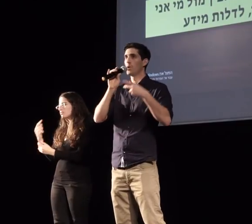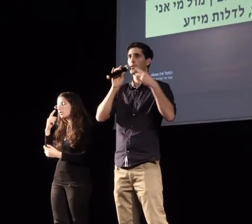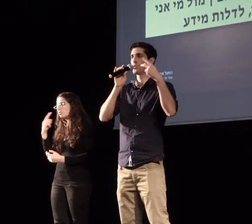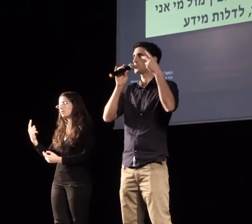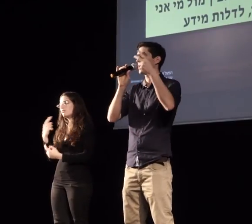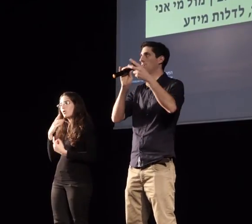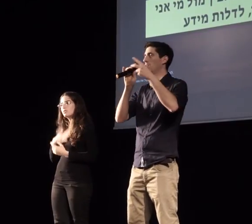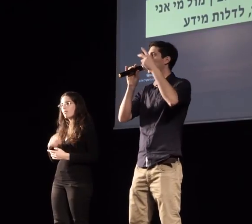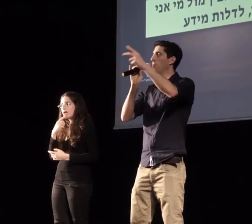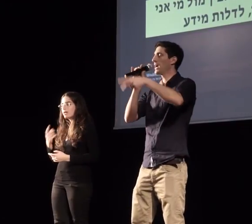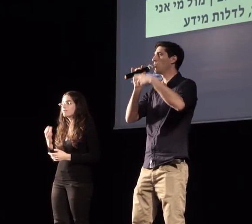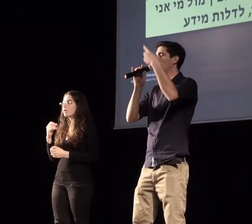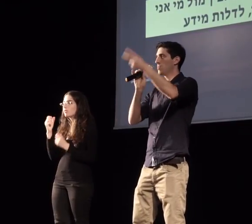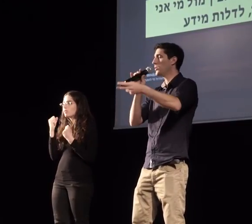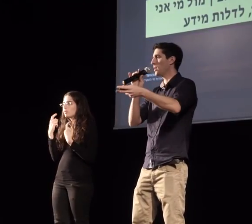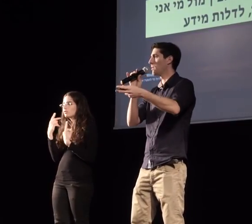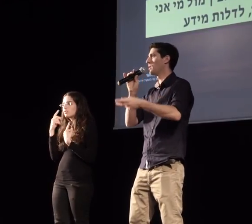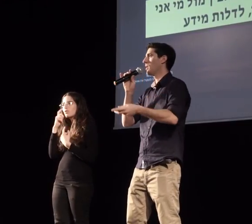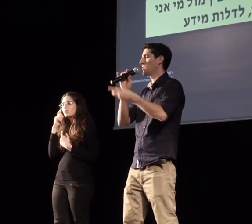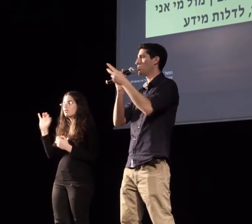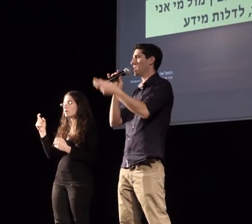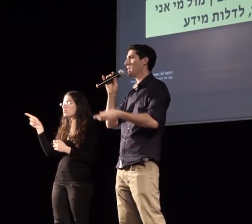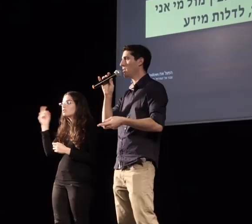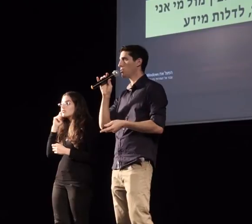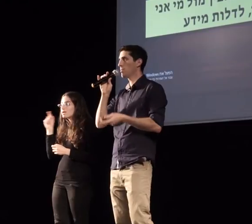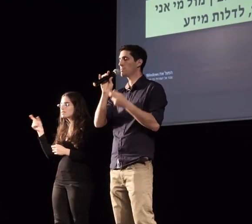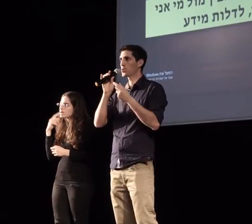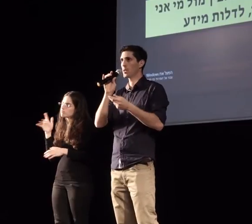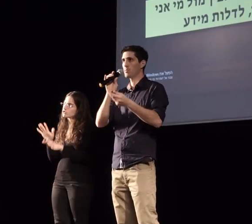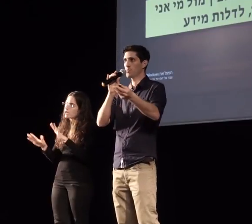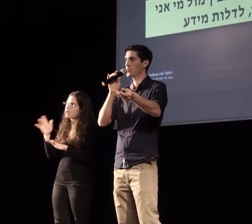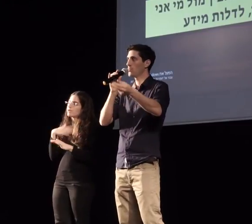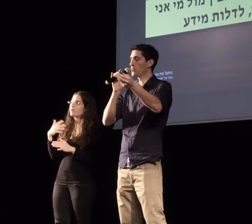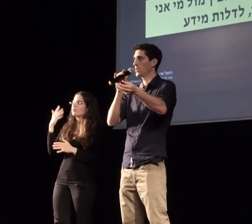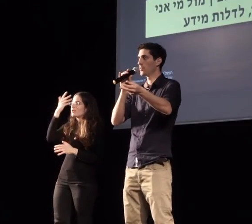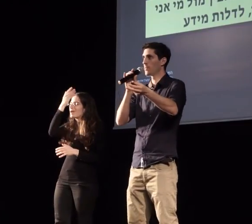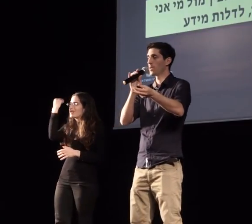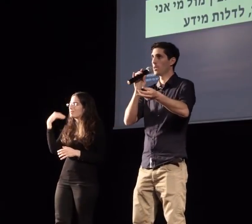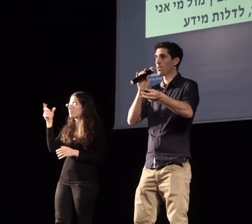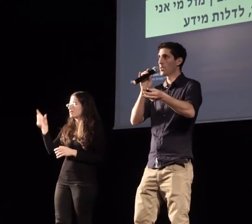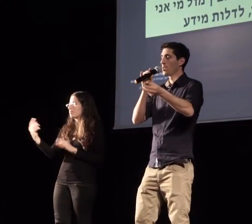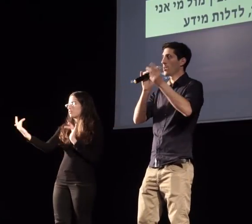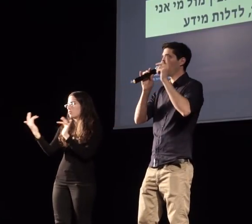שאנחנו חושבים שאם רק הוא ישמע אותם, אז הוא ישתכנע, שאנחנו בעצם שוכחים שמישהו עומד מולנו.